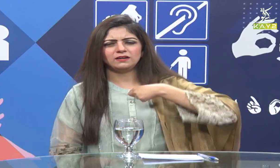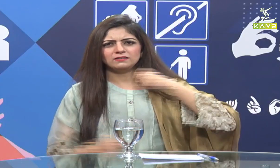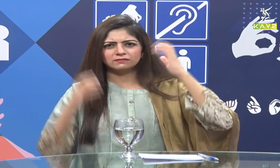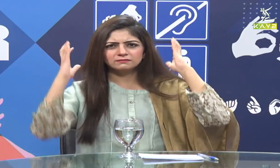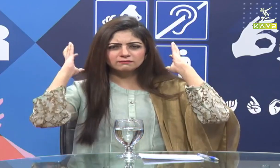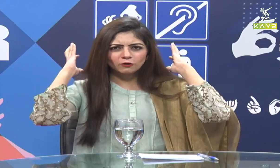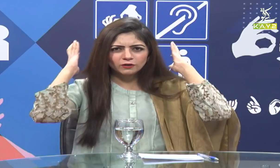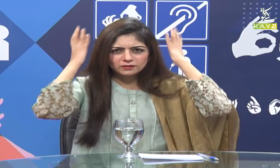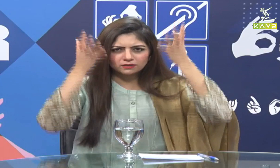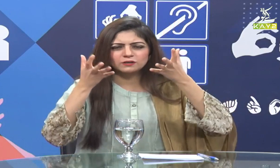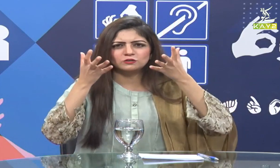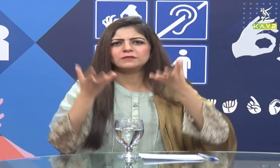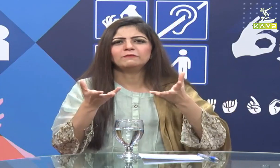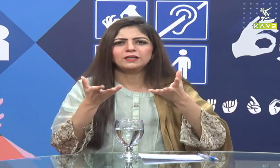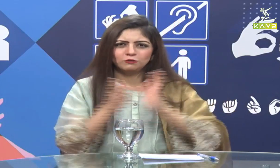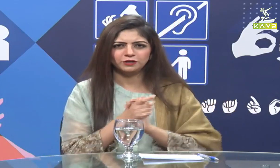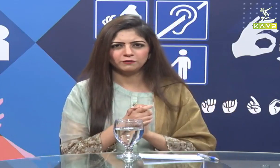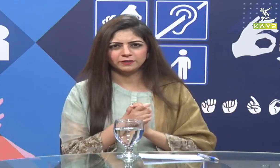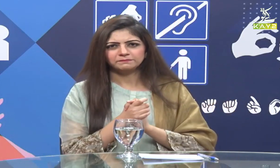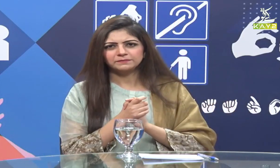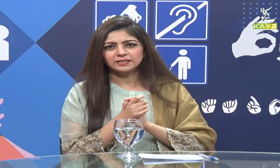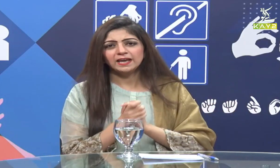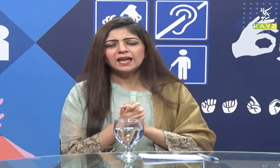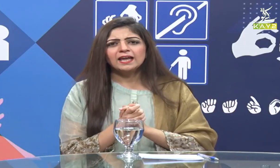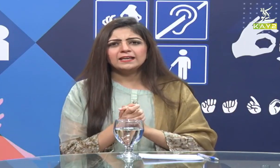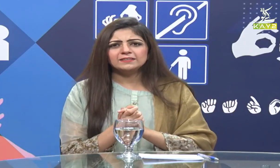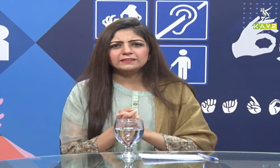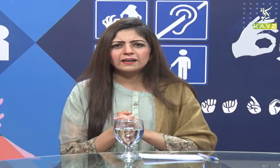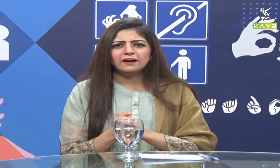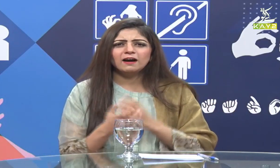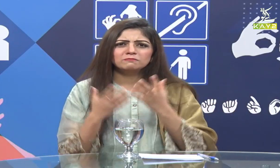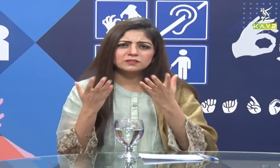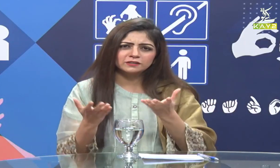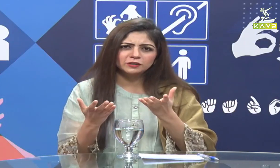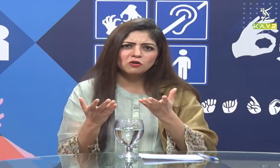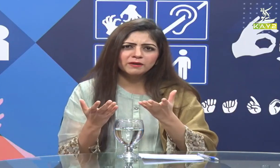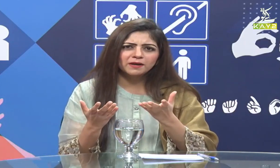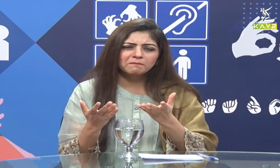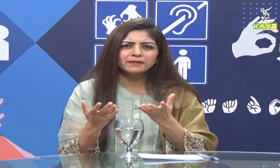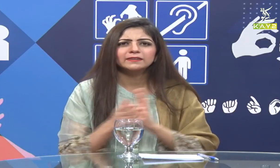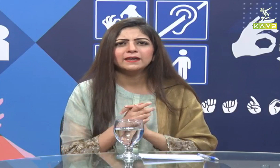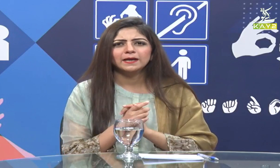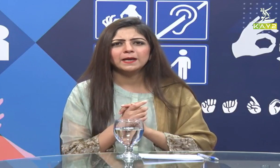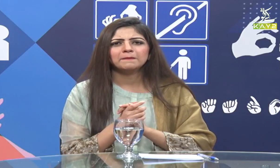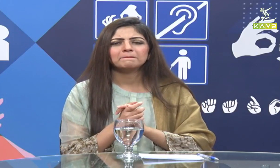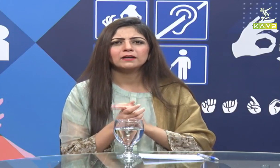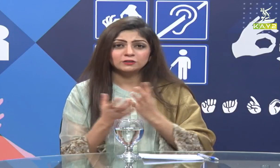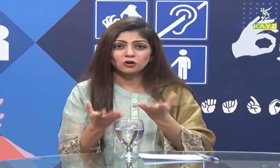तरह और इस तरह जो ज़िप वाली हुडी होगी, ठीक है। इसी तरह हम सर्दियों में पहनते हैं